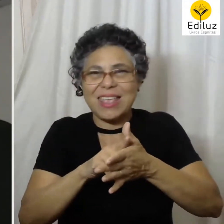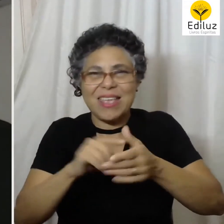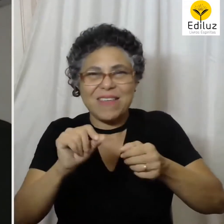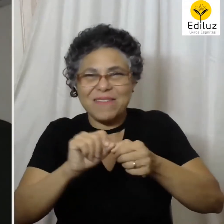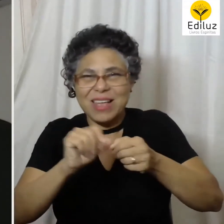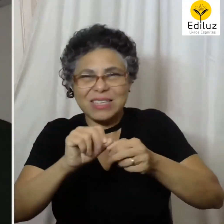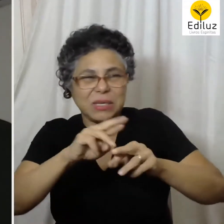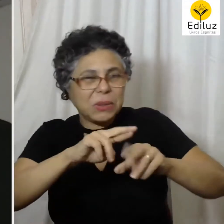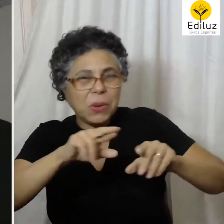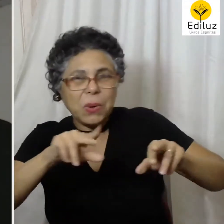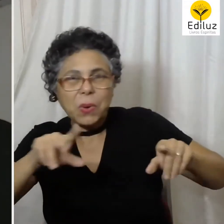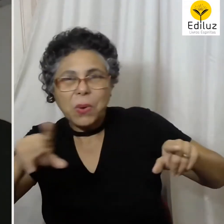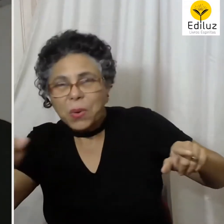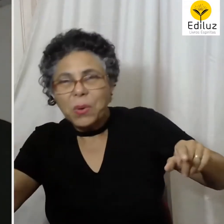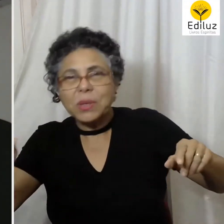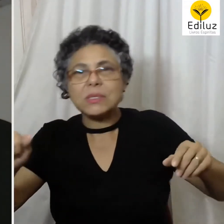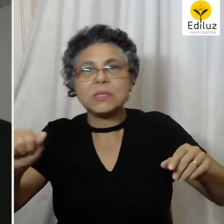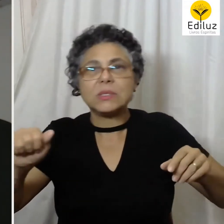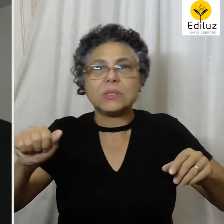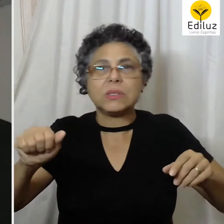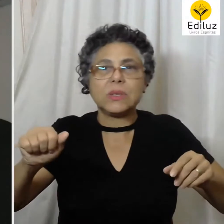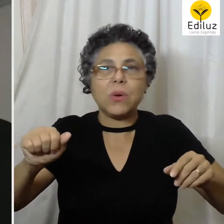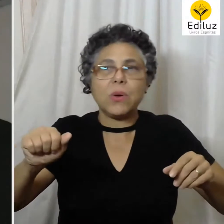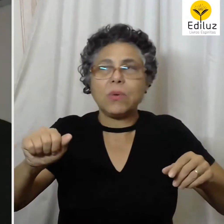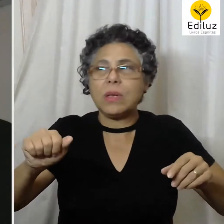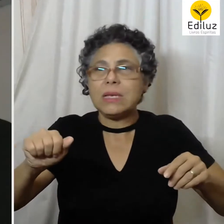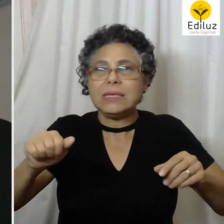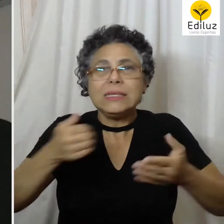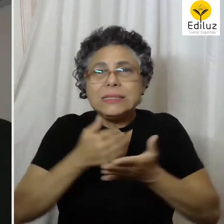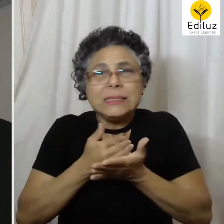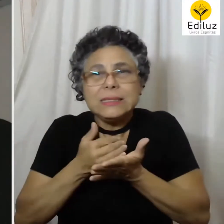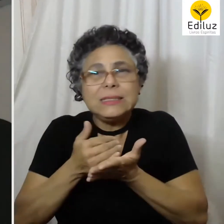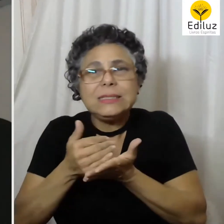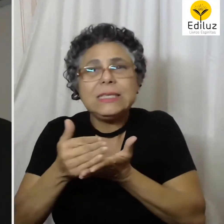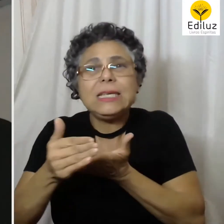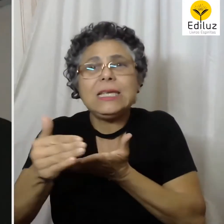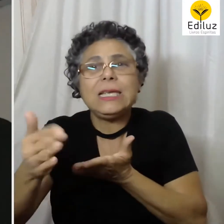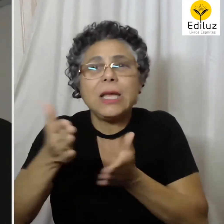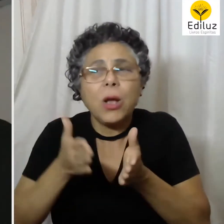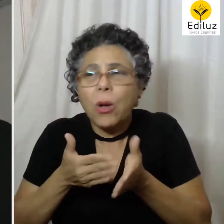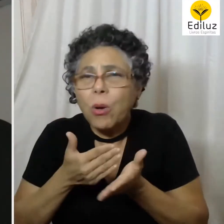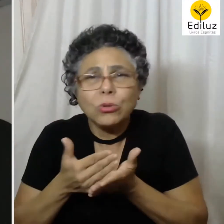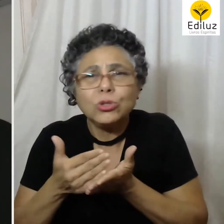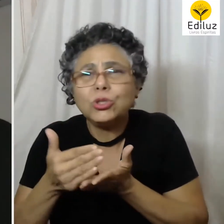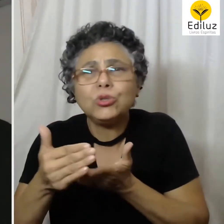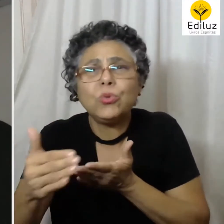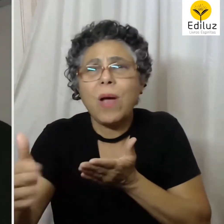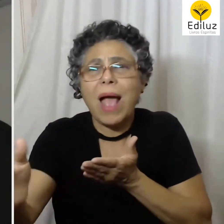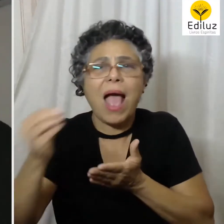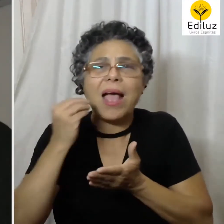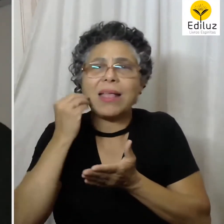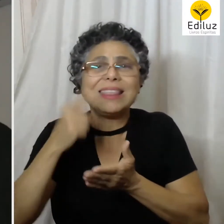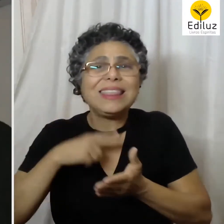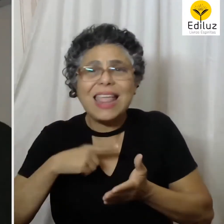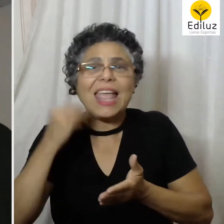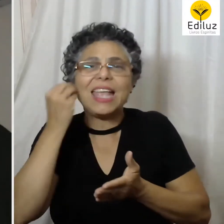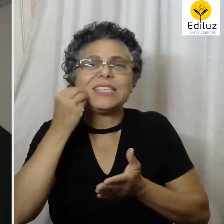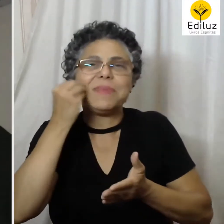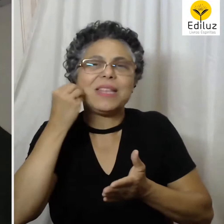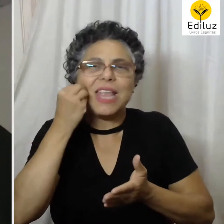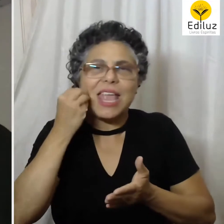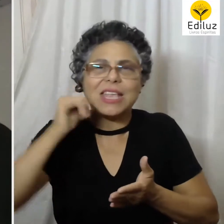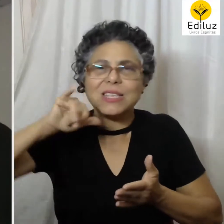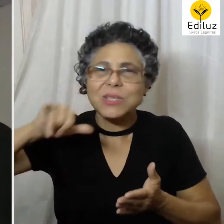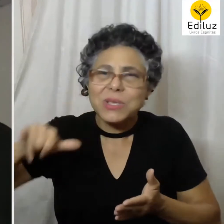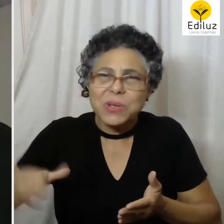querem, de seguirem a sua vocação, de experienciarem as oportunidades,